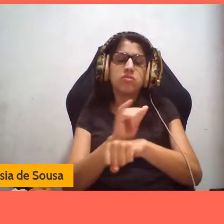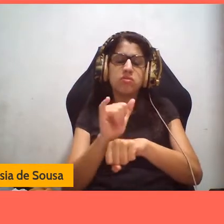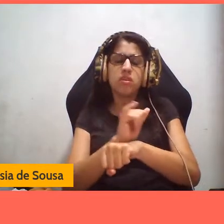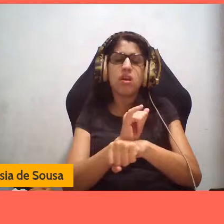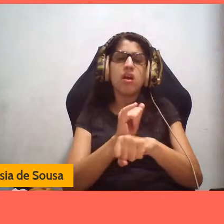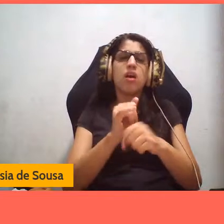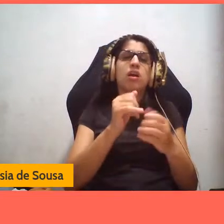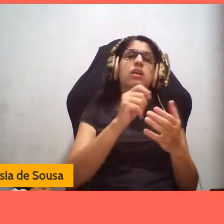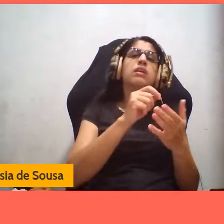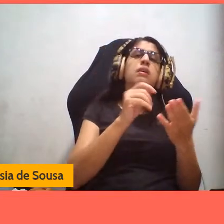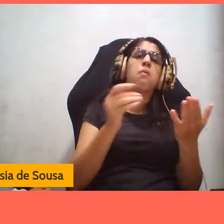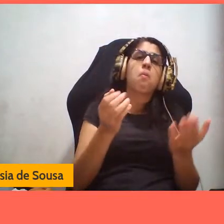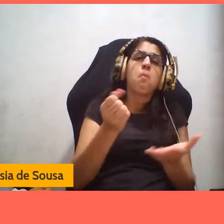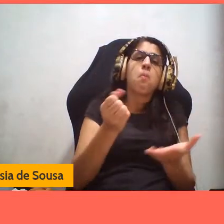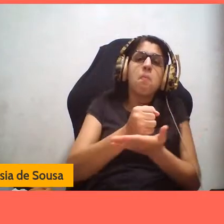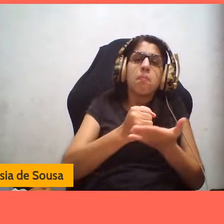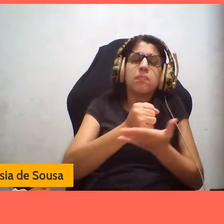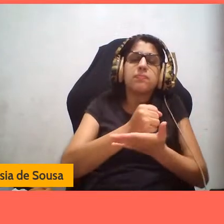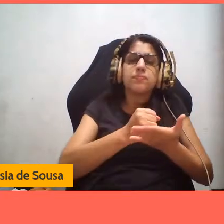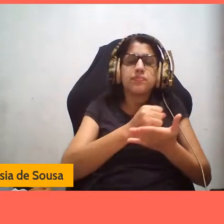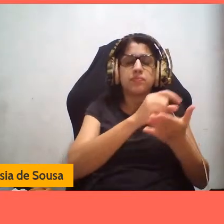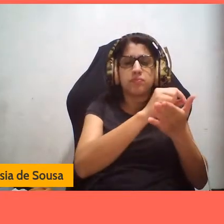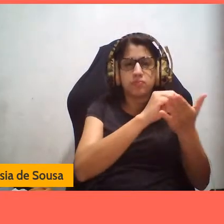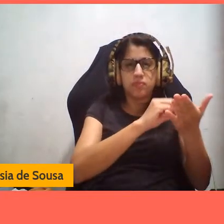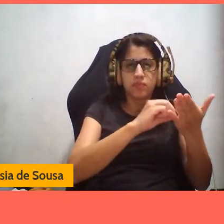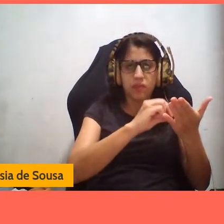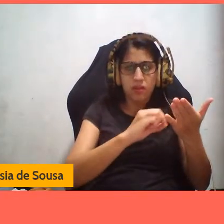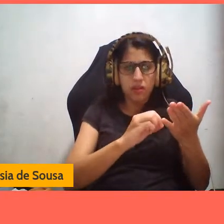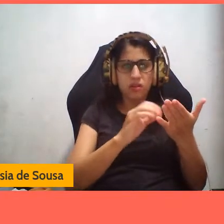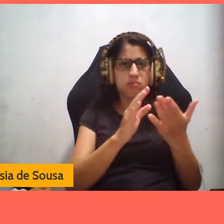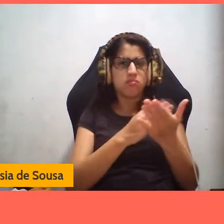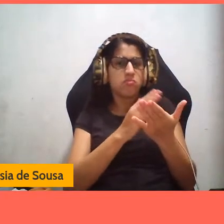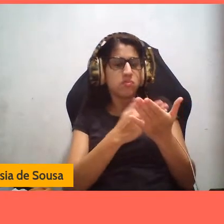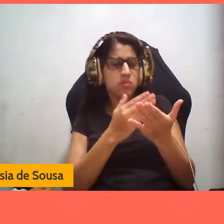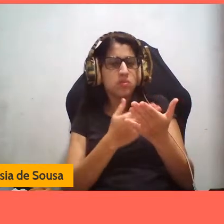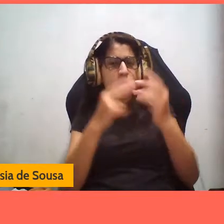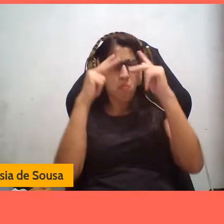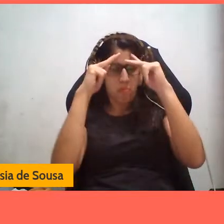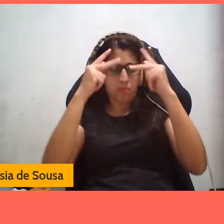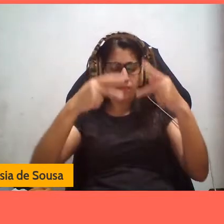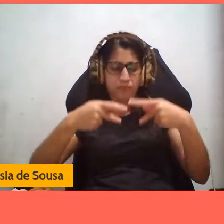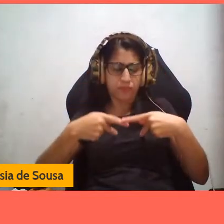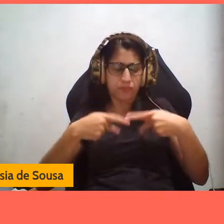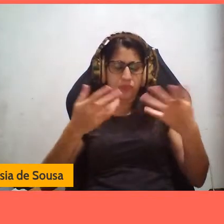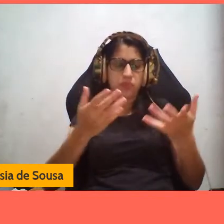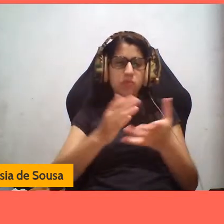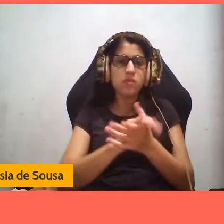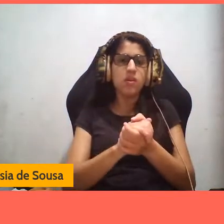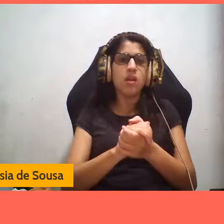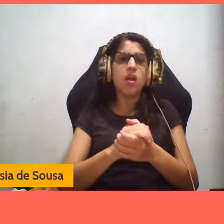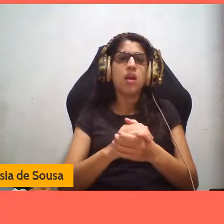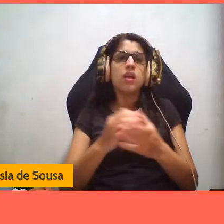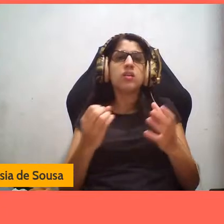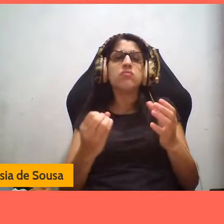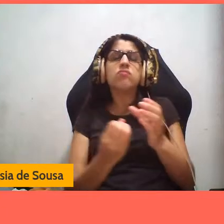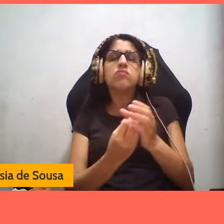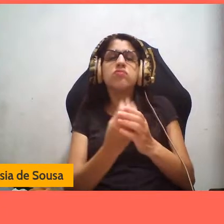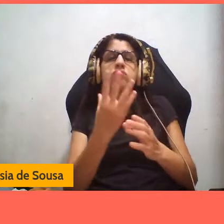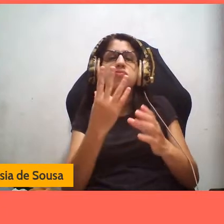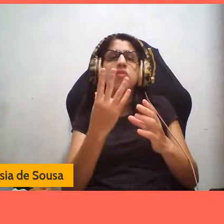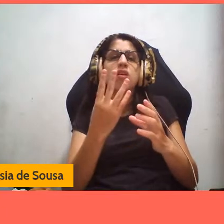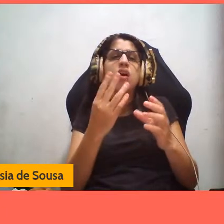humanas. São explicações desenvolvidas por seres humanos para tentar explicar